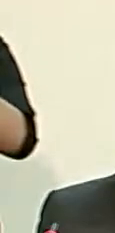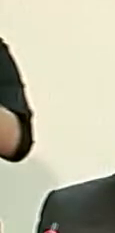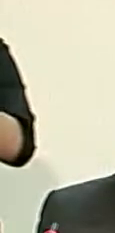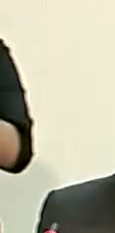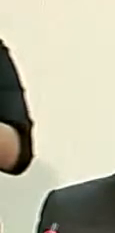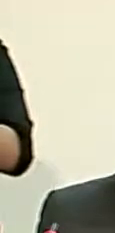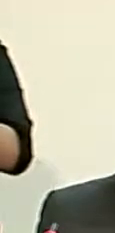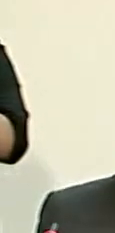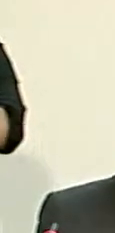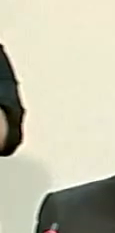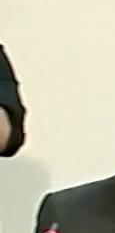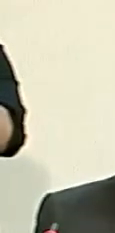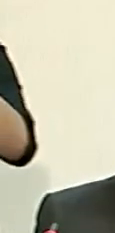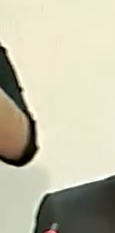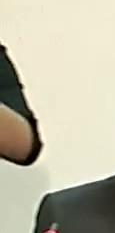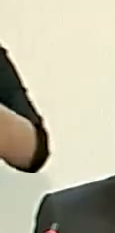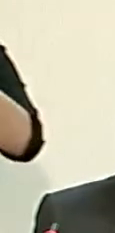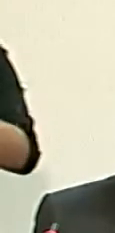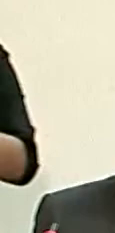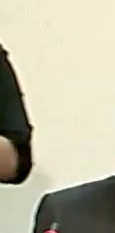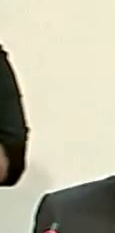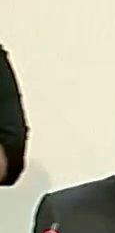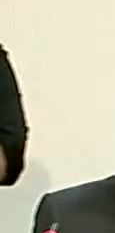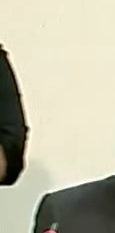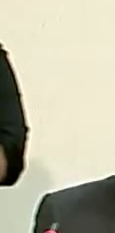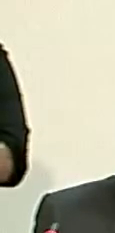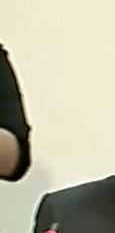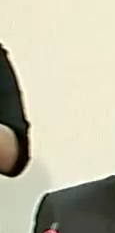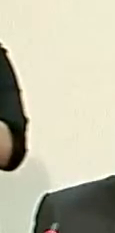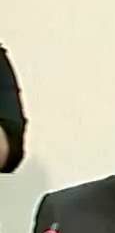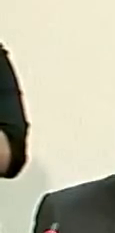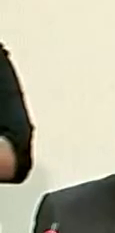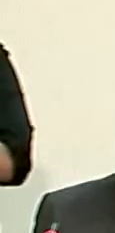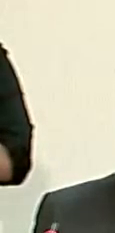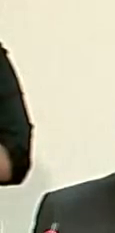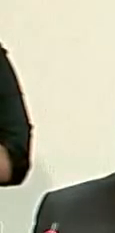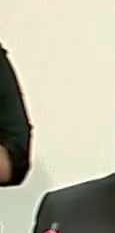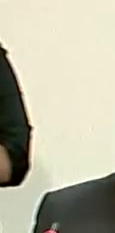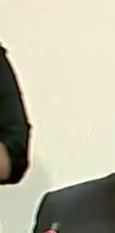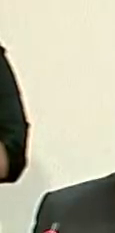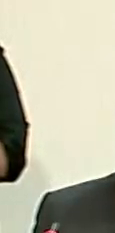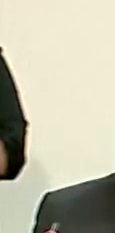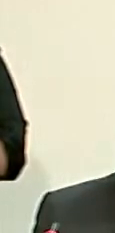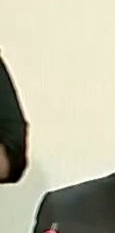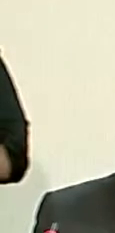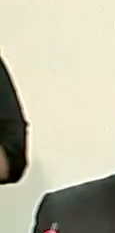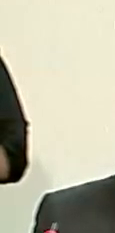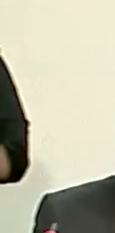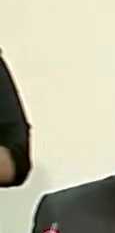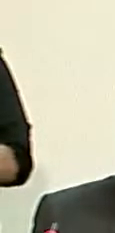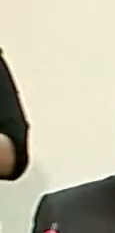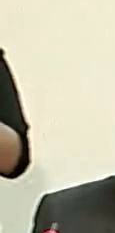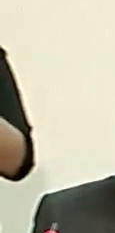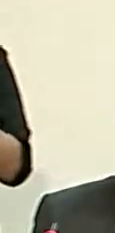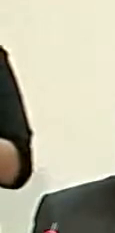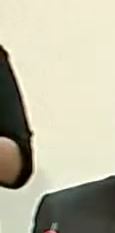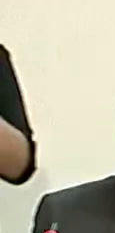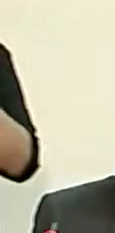la Ley de Fortalecimiento del INCOFER en la Asamblea Legislativa, la cual ha sido mencionada